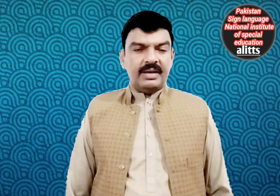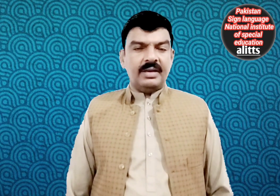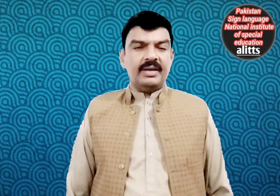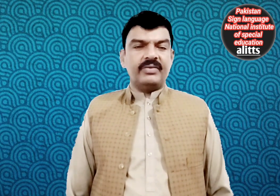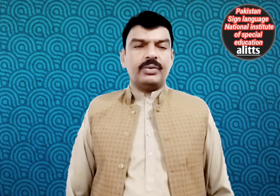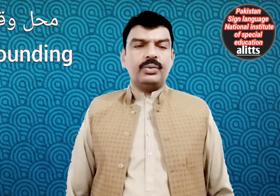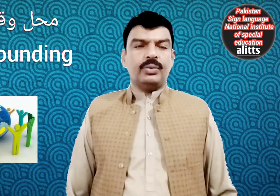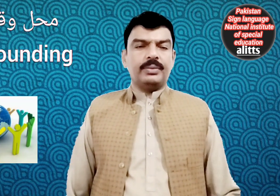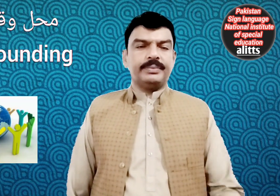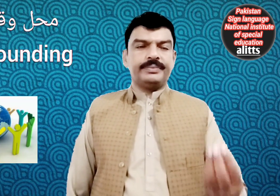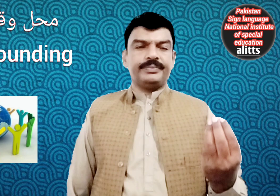महल्ले वकू,